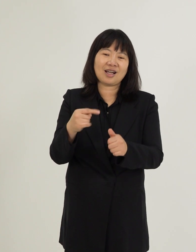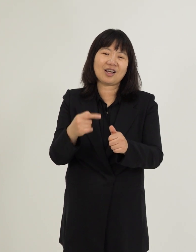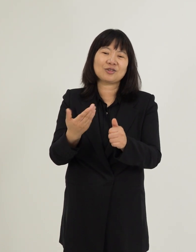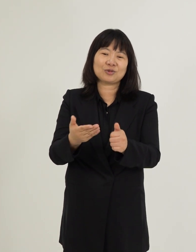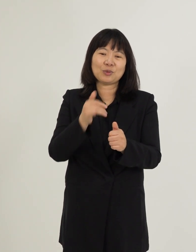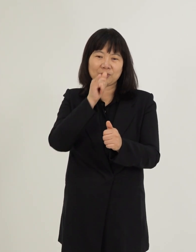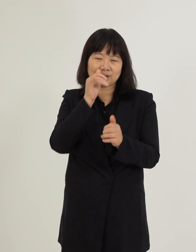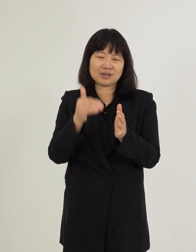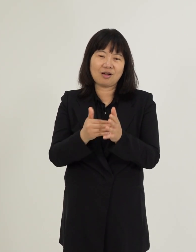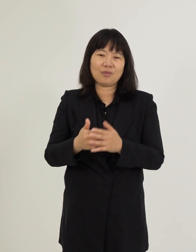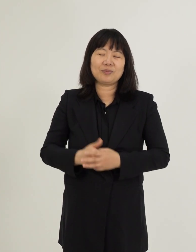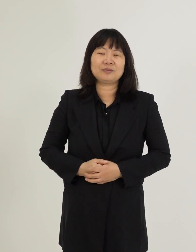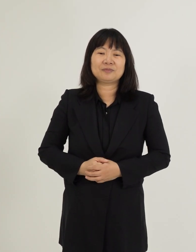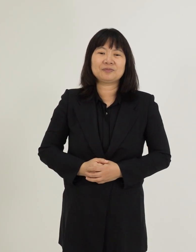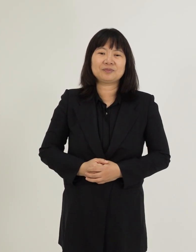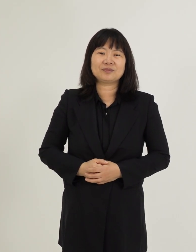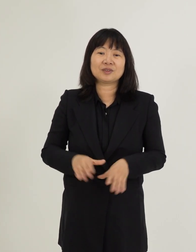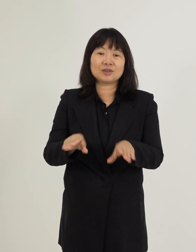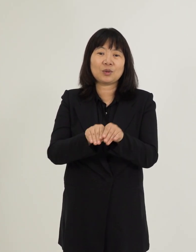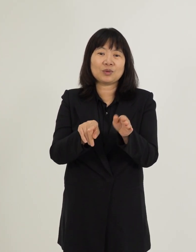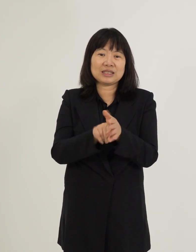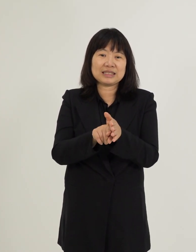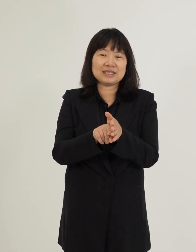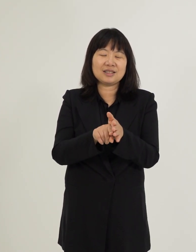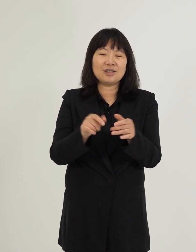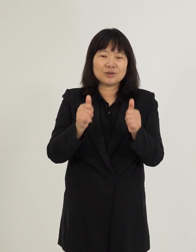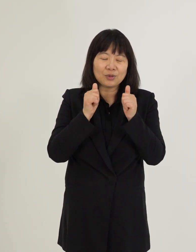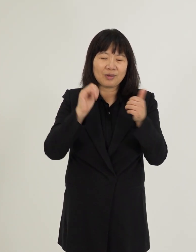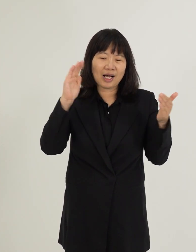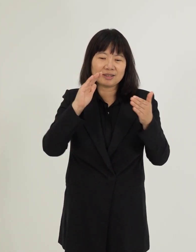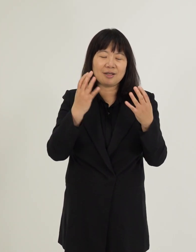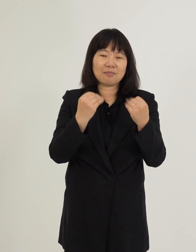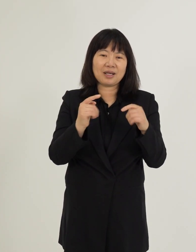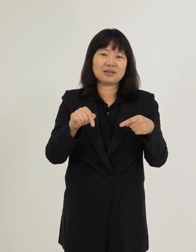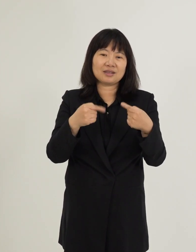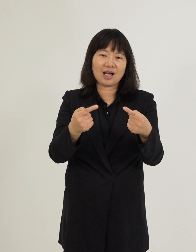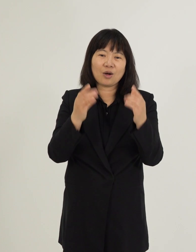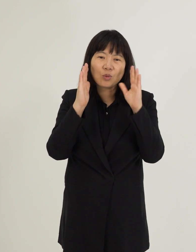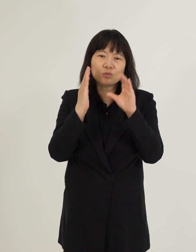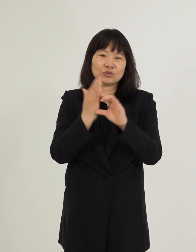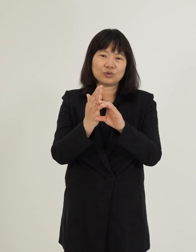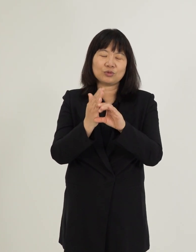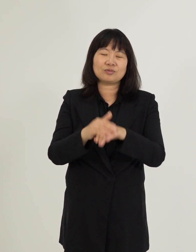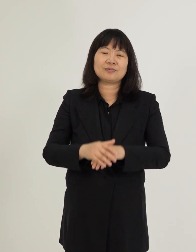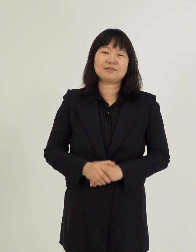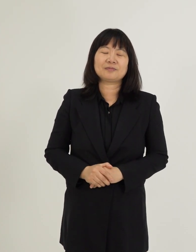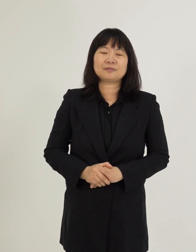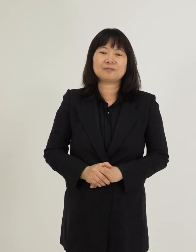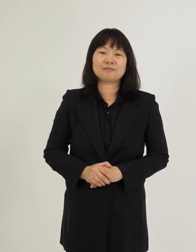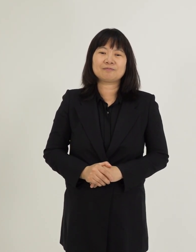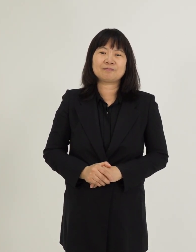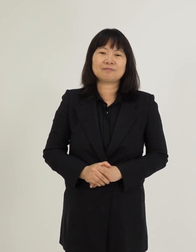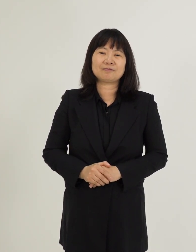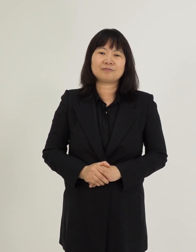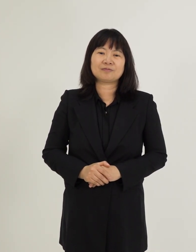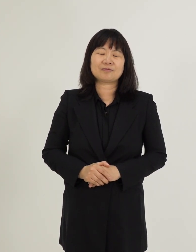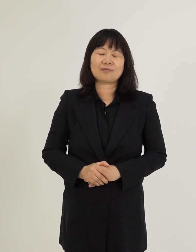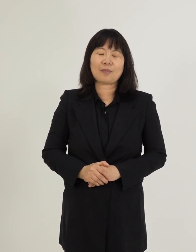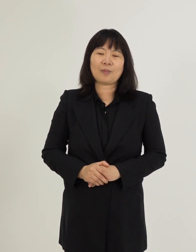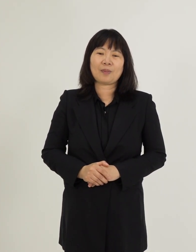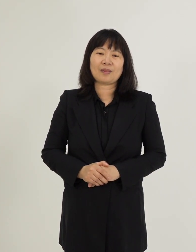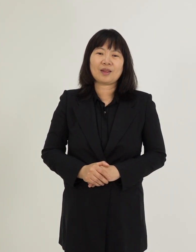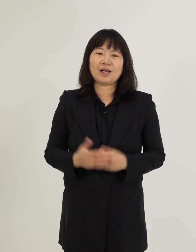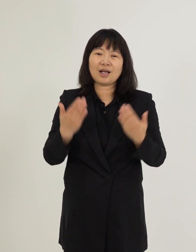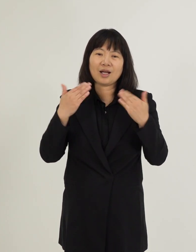가르칩니다. 여기 총신 동문들도 굉장히 많죠. 우리 선배 교수님들 가운데에도. 이 학교 원래